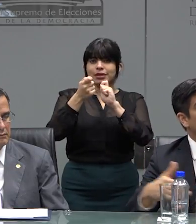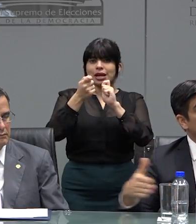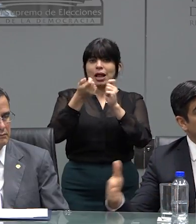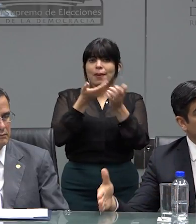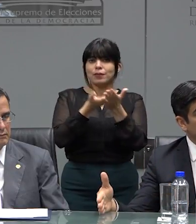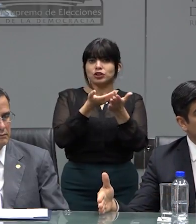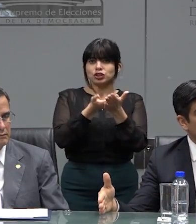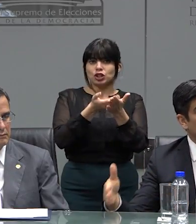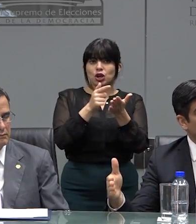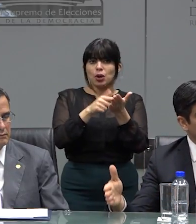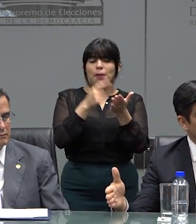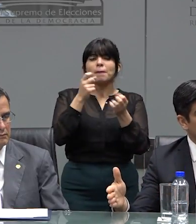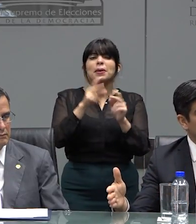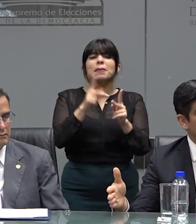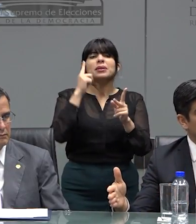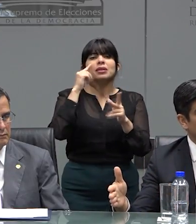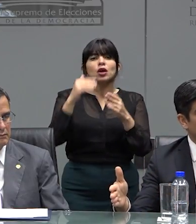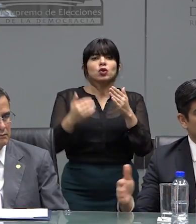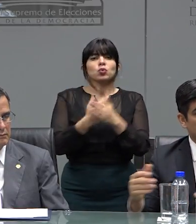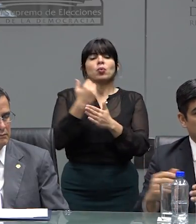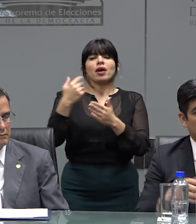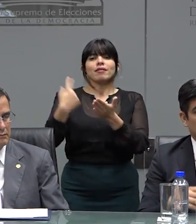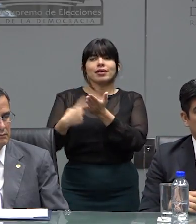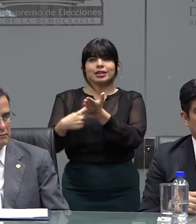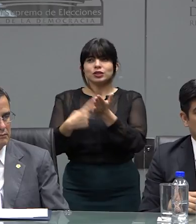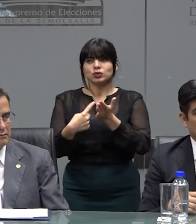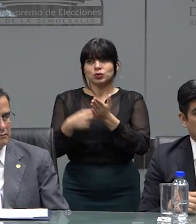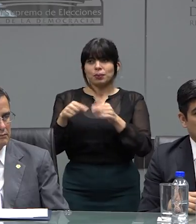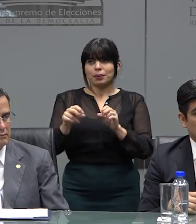que permita un nuevo espacio de discusión.